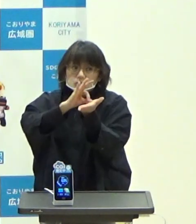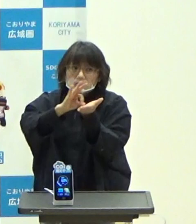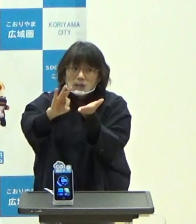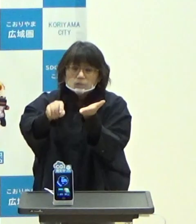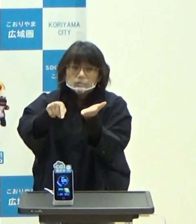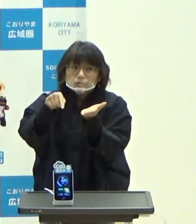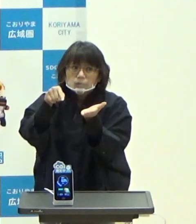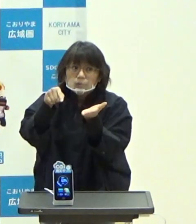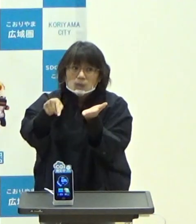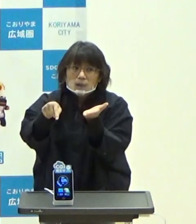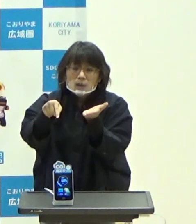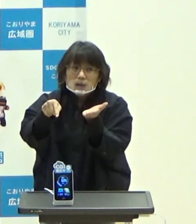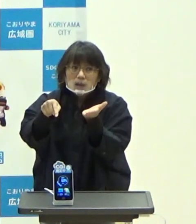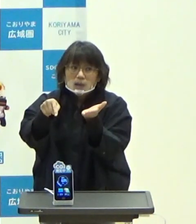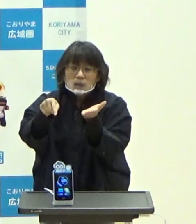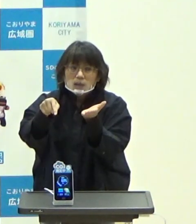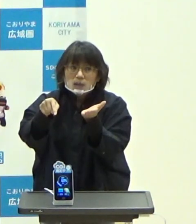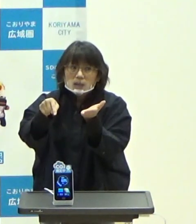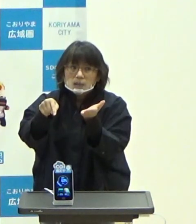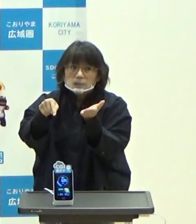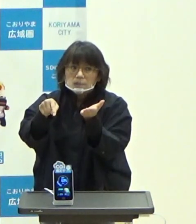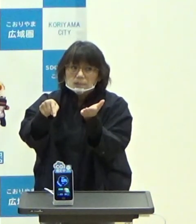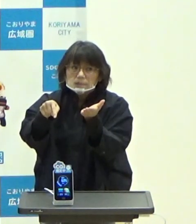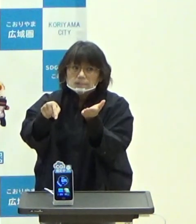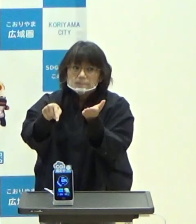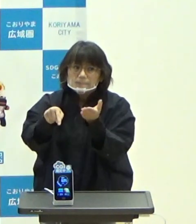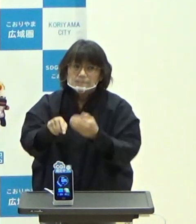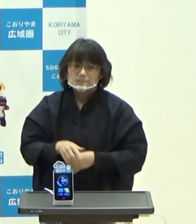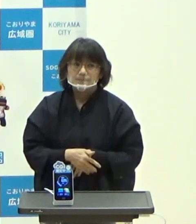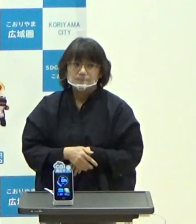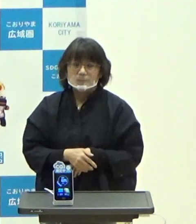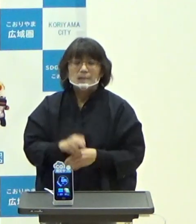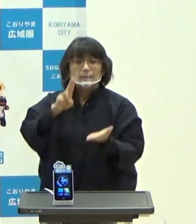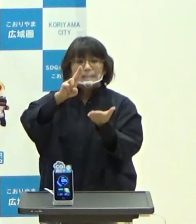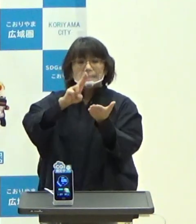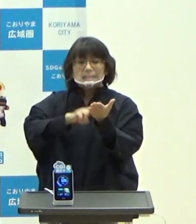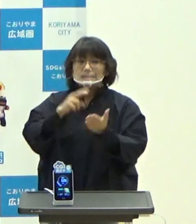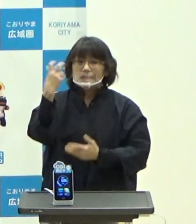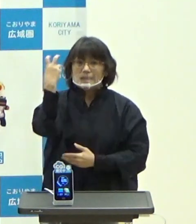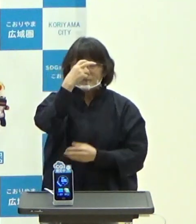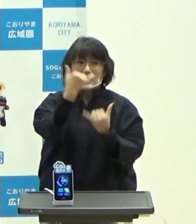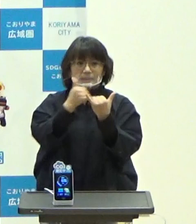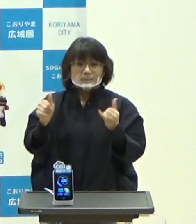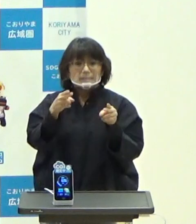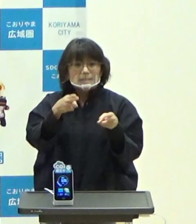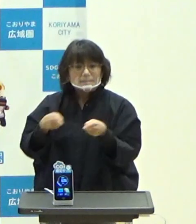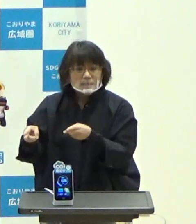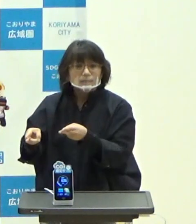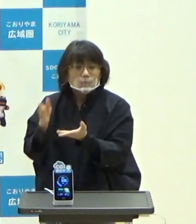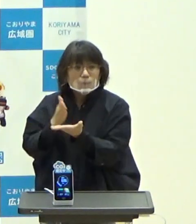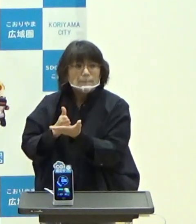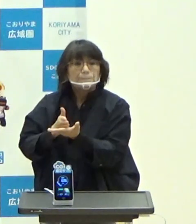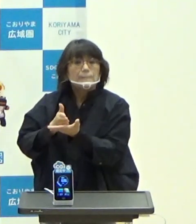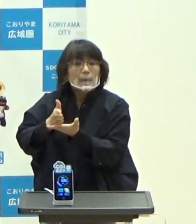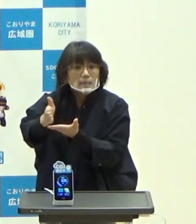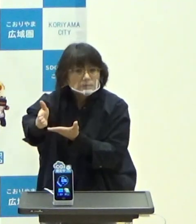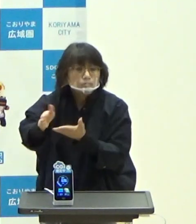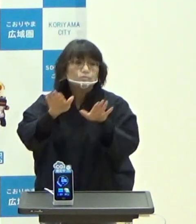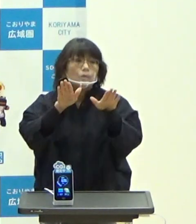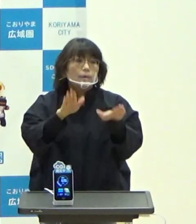ね、指定管理者制度を取ることによって、現在 そのネーミングライ